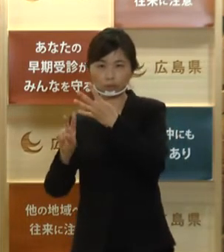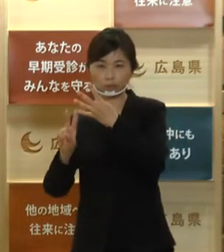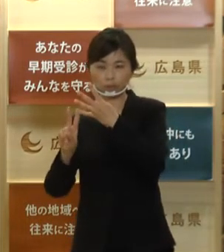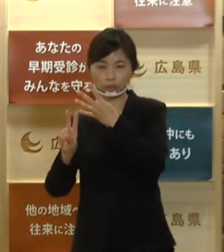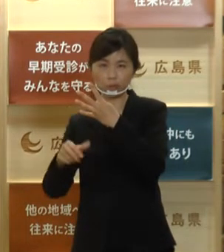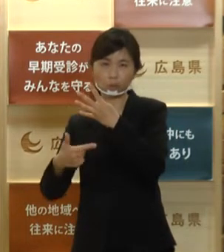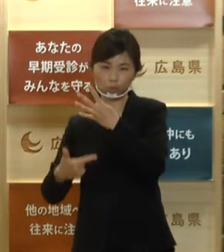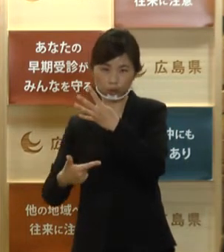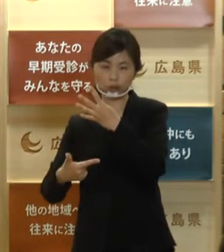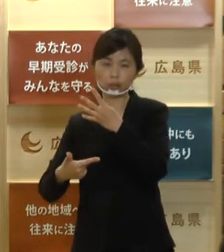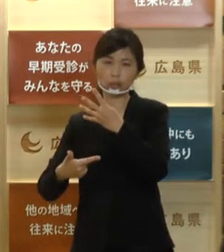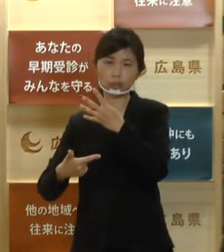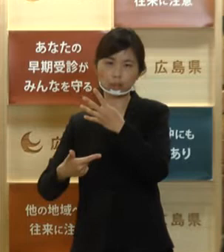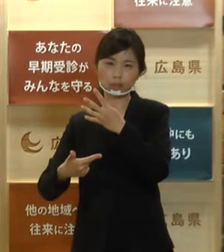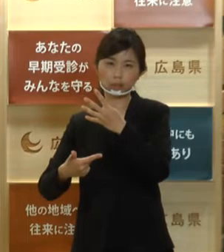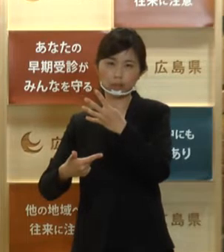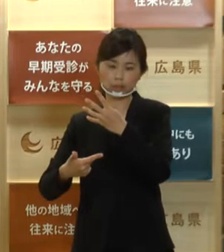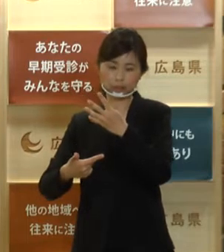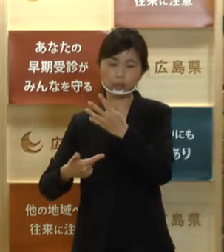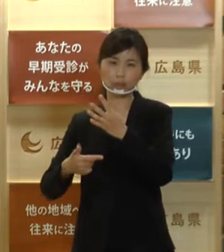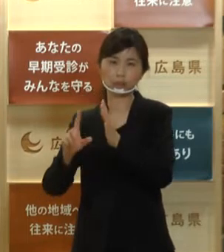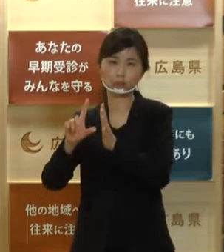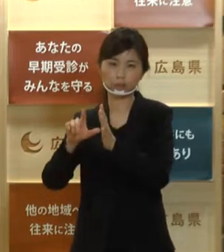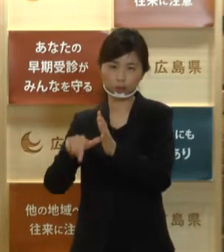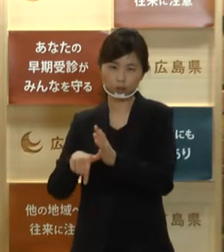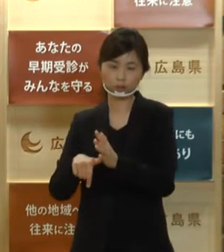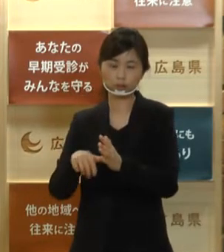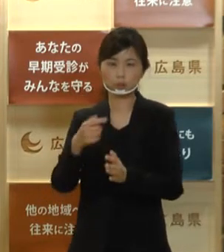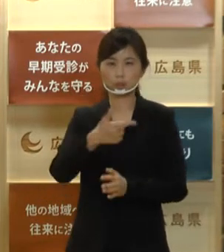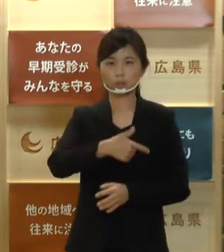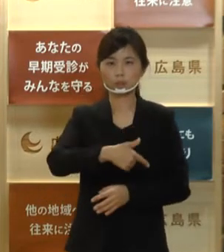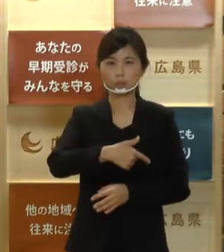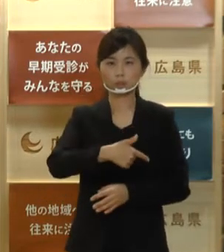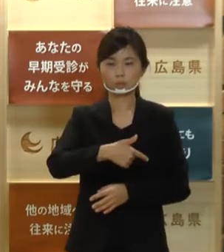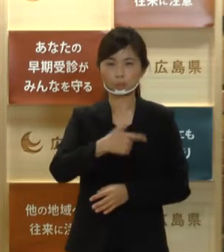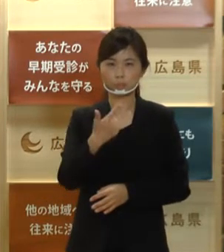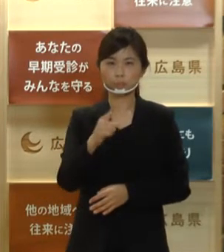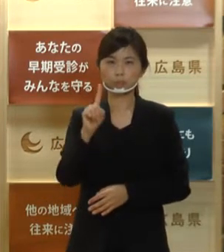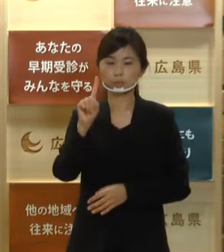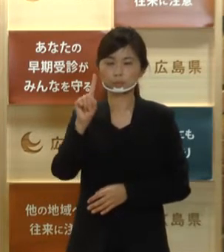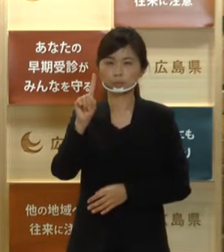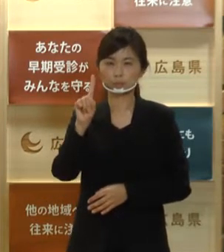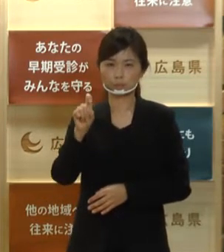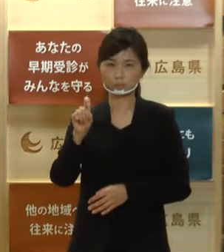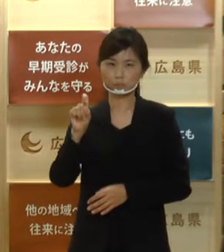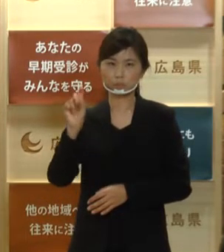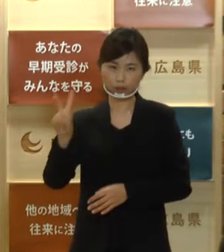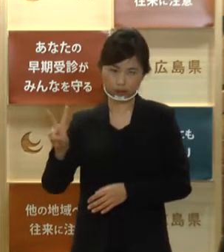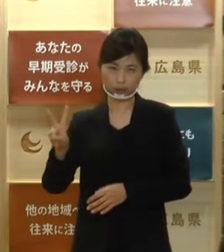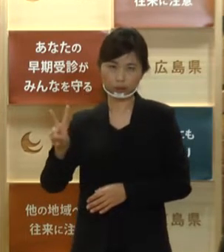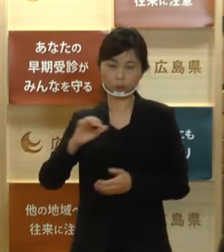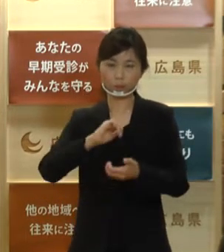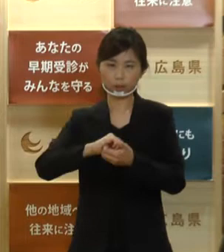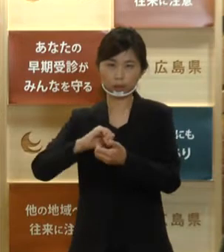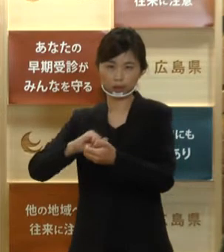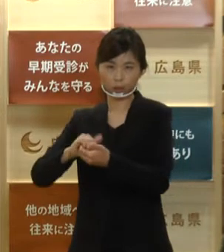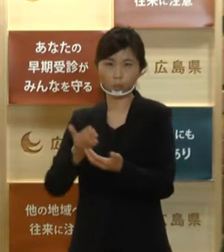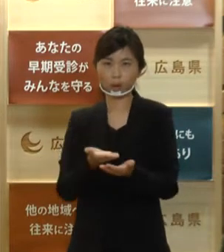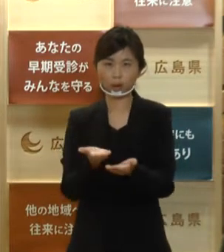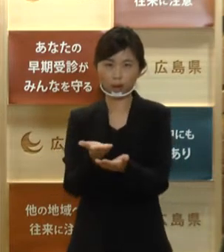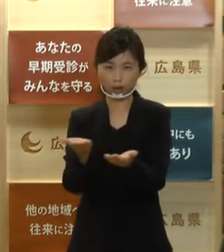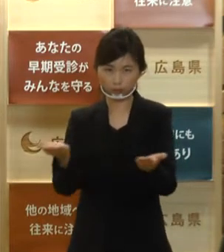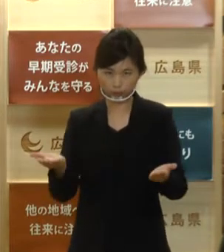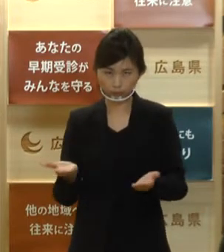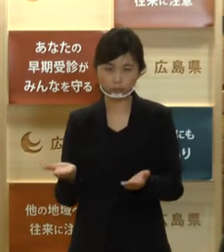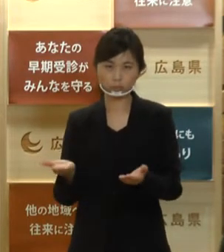在ですけれども、612個のキットを開封いたしまして、そ